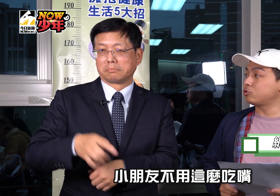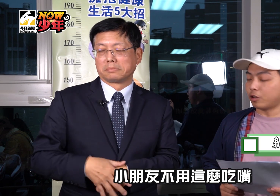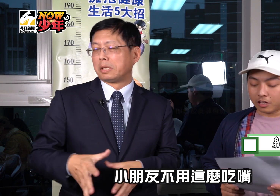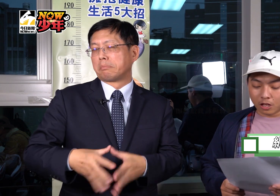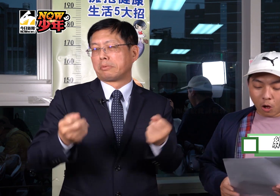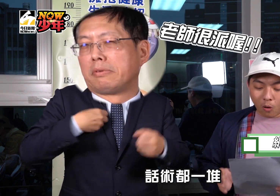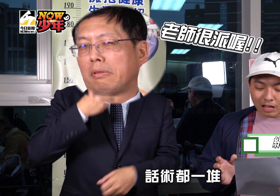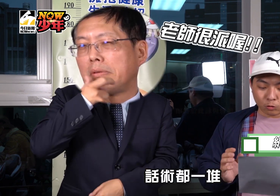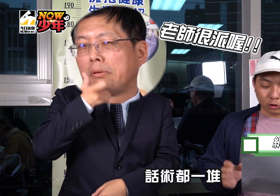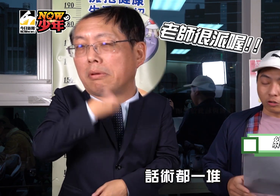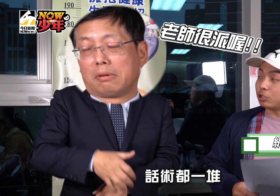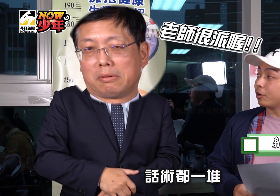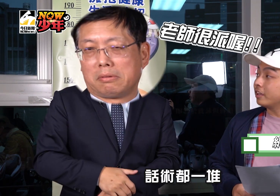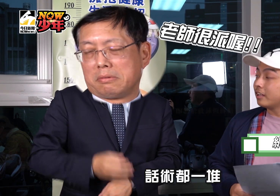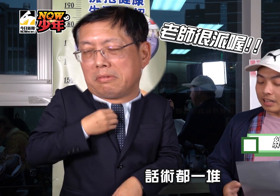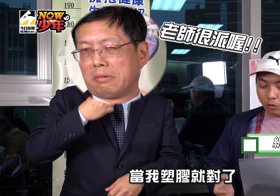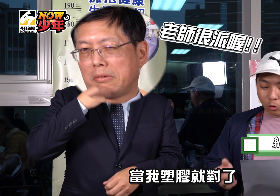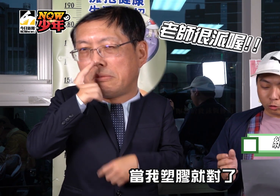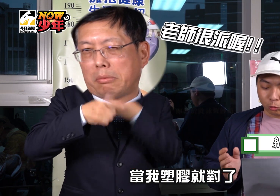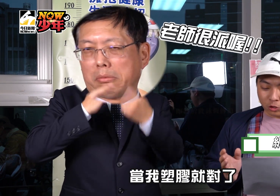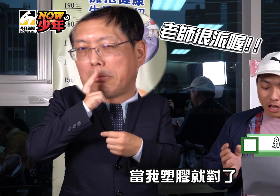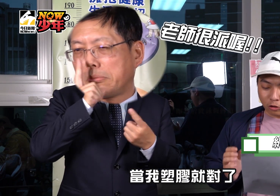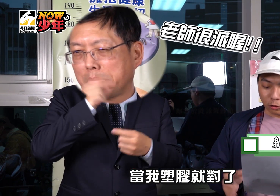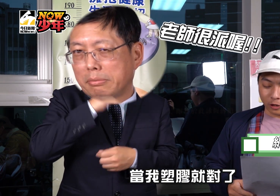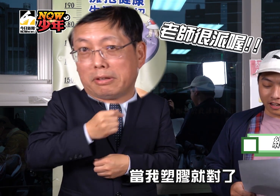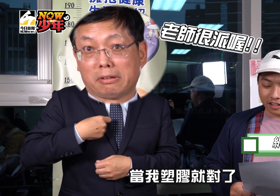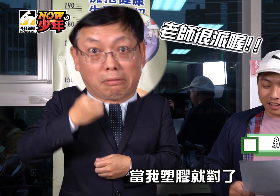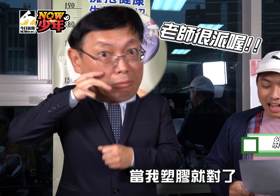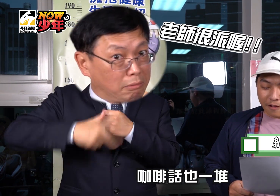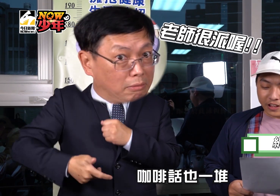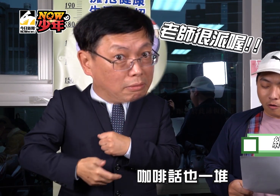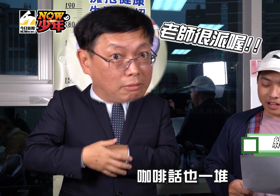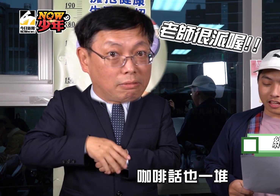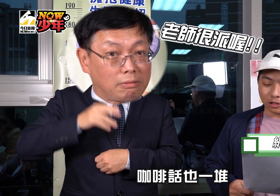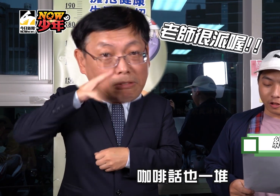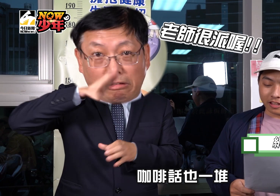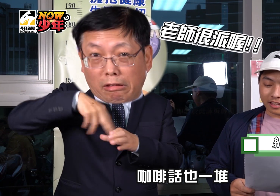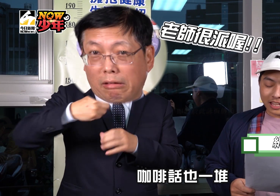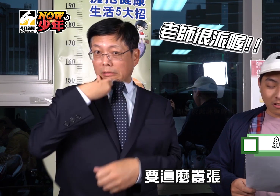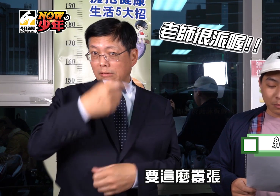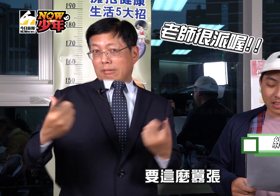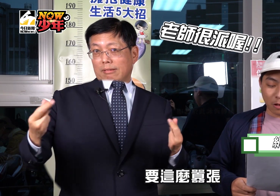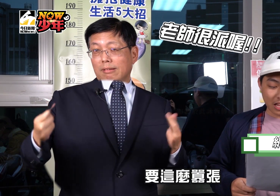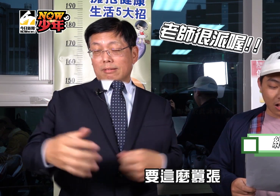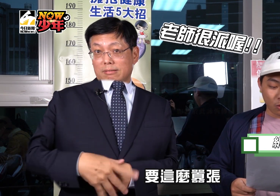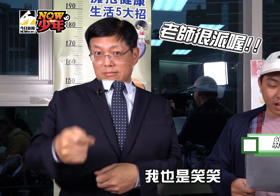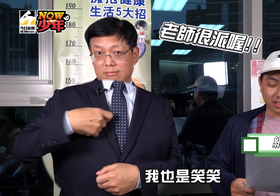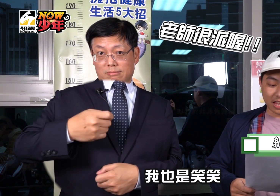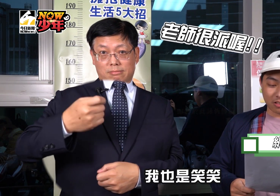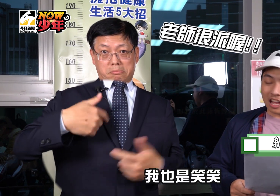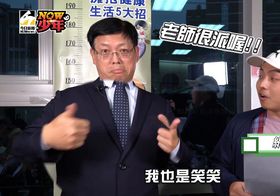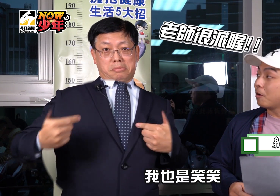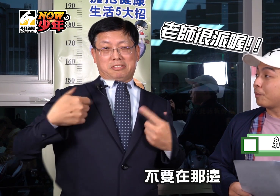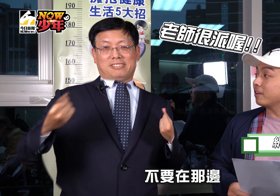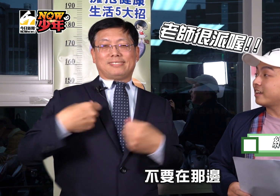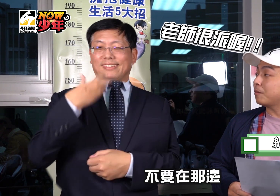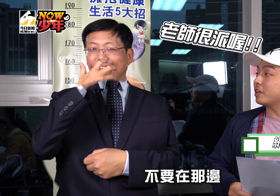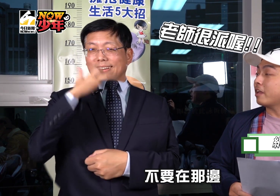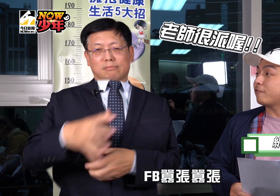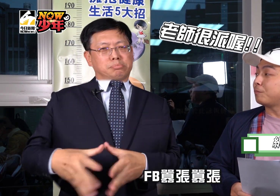嘴，话术都一堆，当我塑胶就对了，咖啡话也一堆，要这么嚣张，我也是笑笑，不要在那边 FB